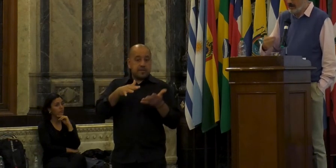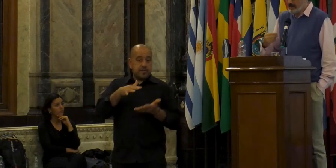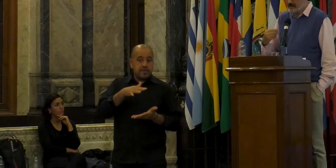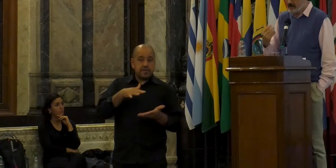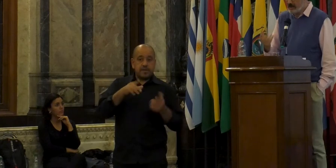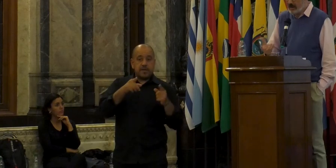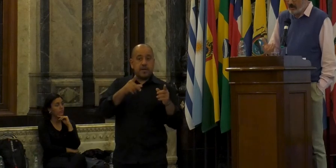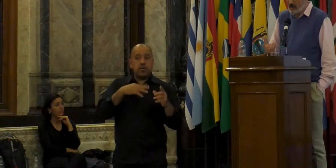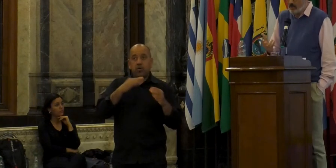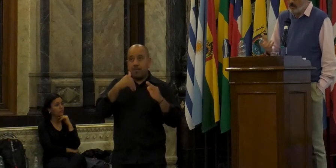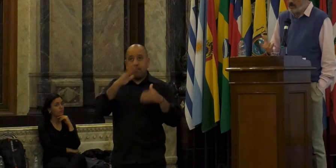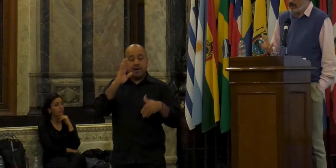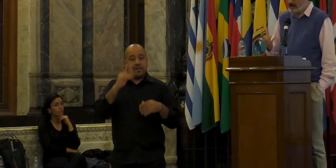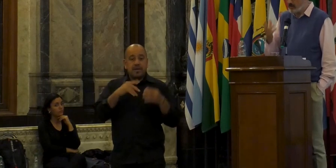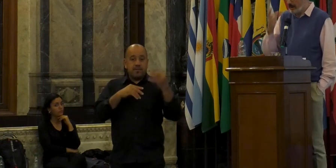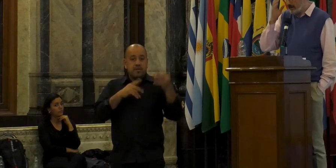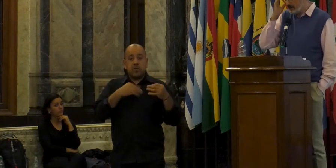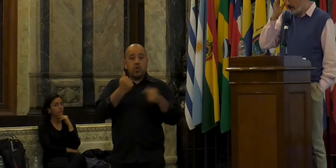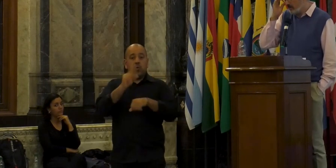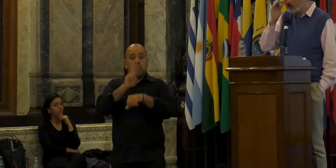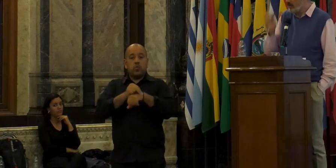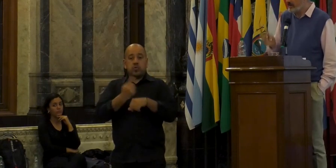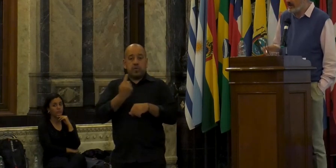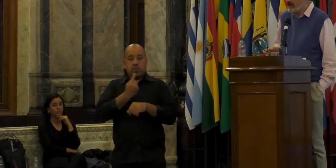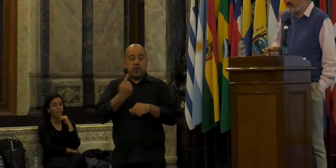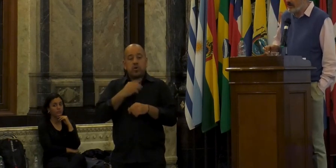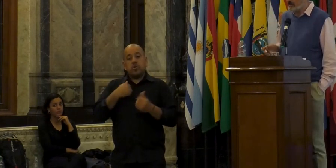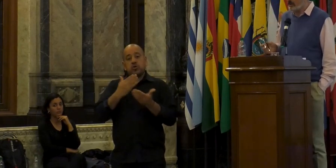añadido, extraordinario o usos particulares.